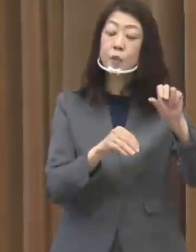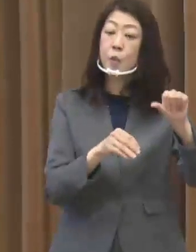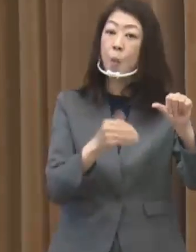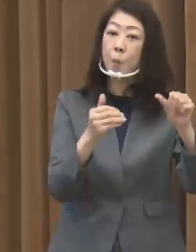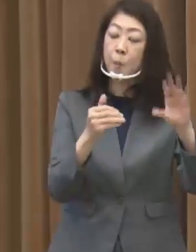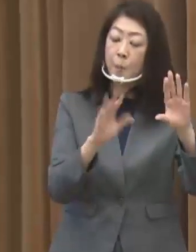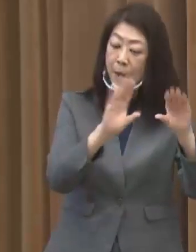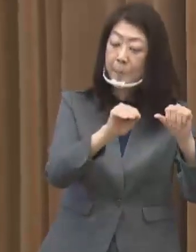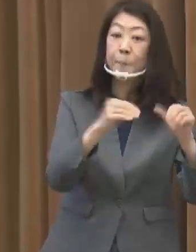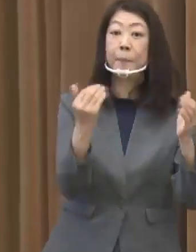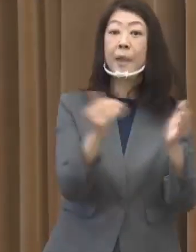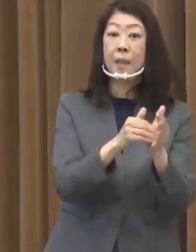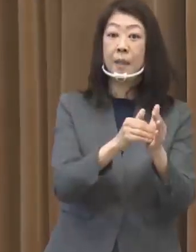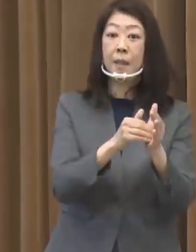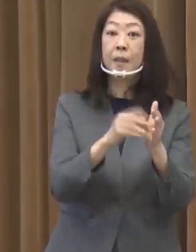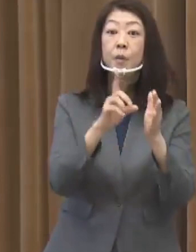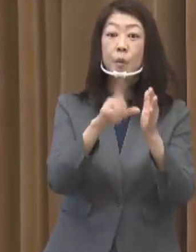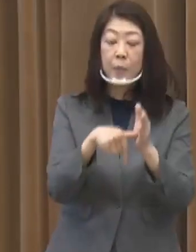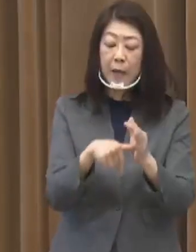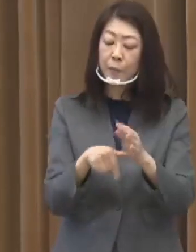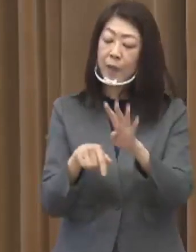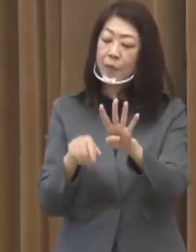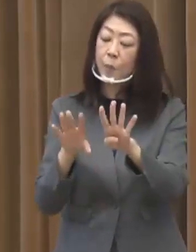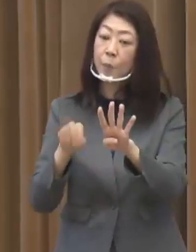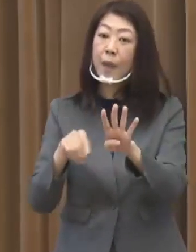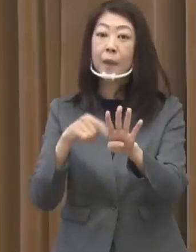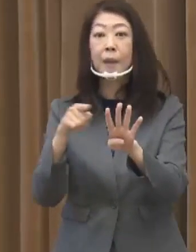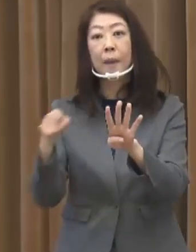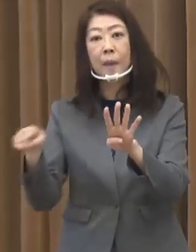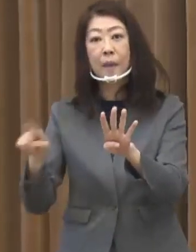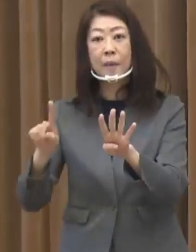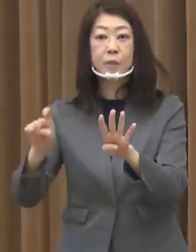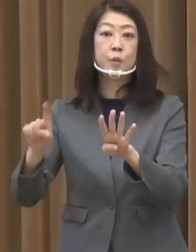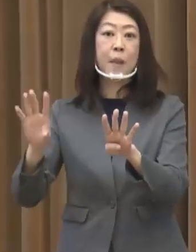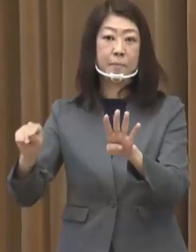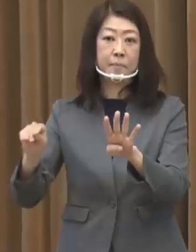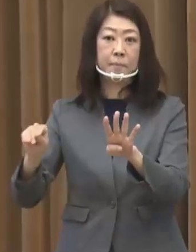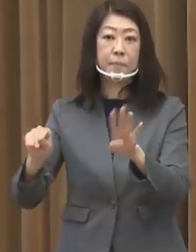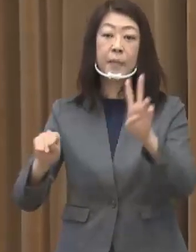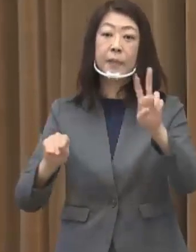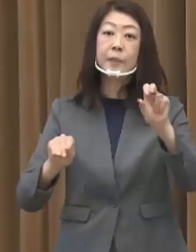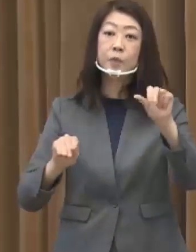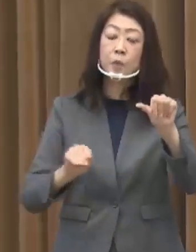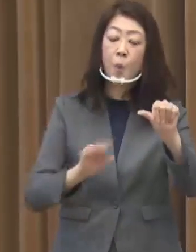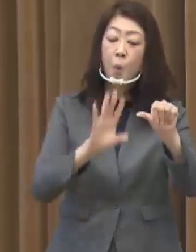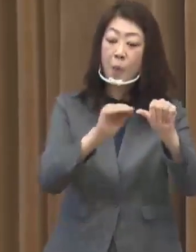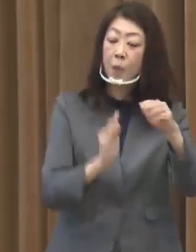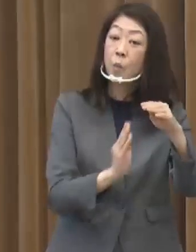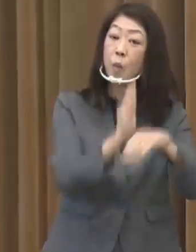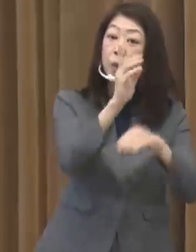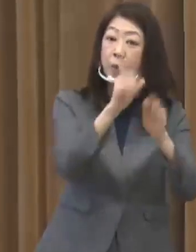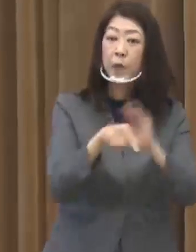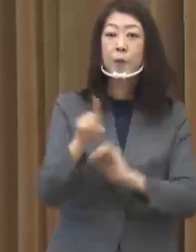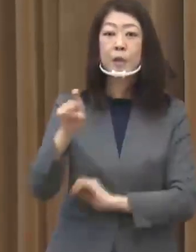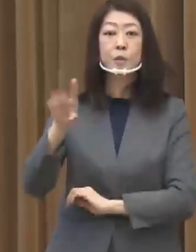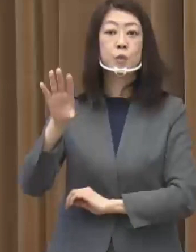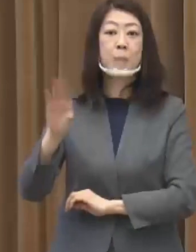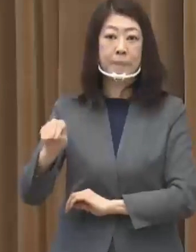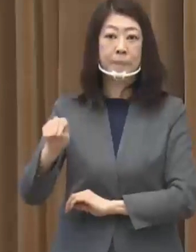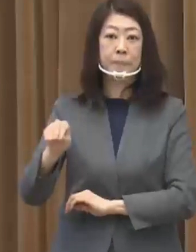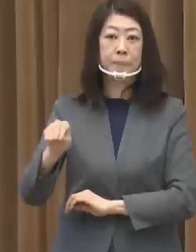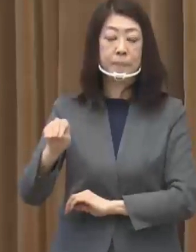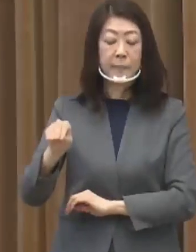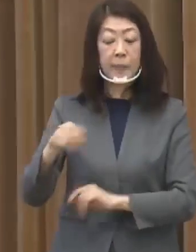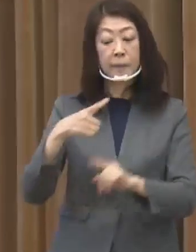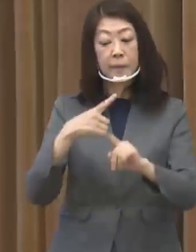合は売上高に応じて4万円から10万円、25万円を超える場合には10万円の日額とな